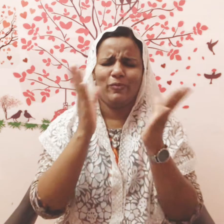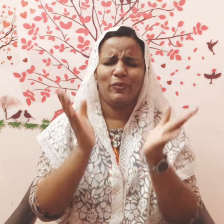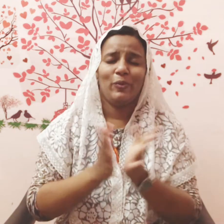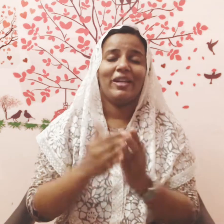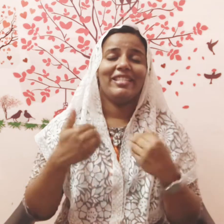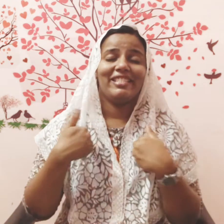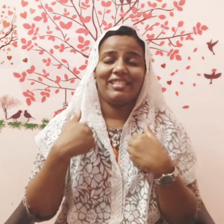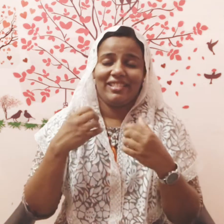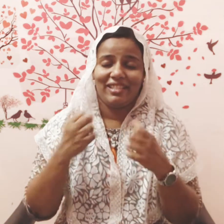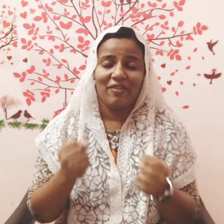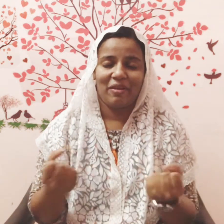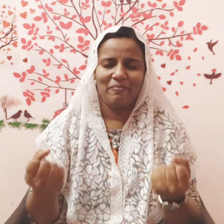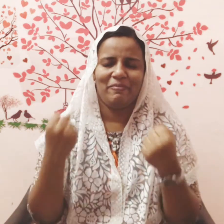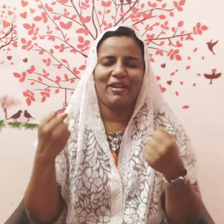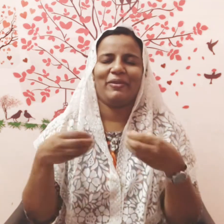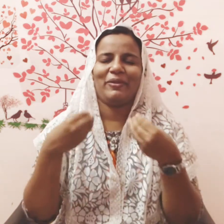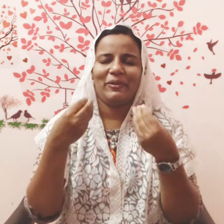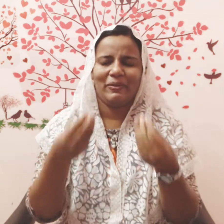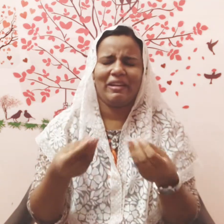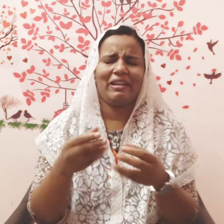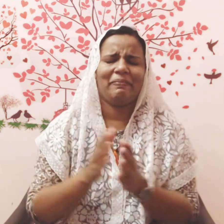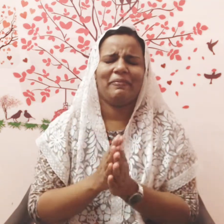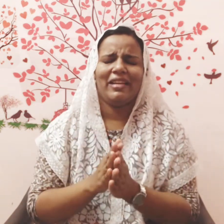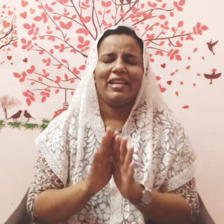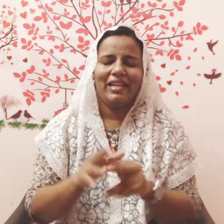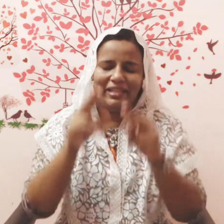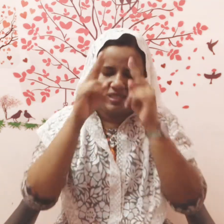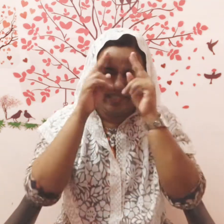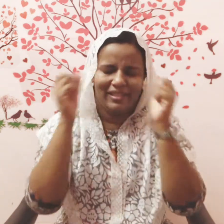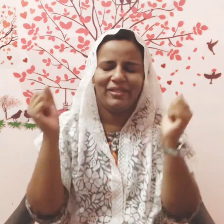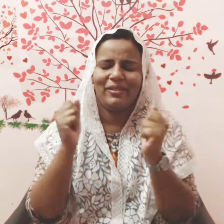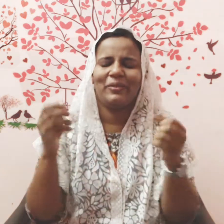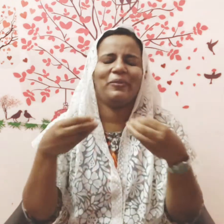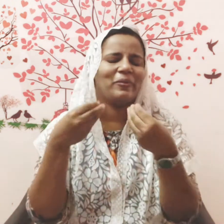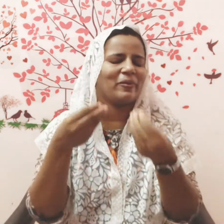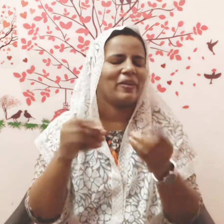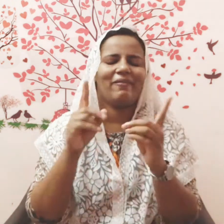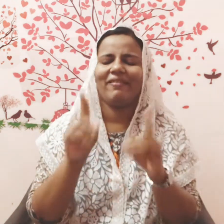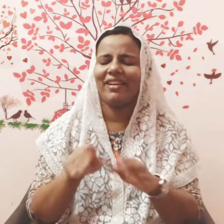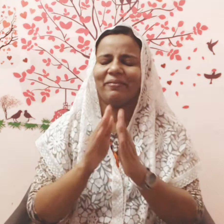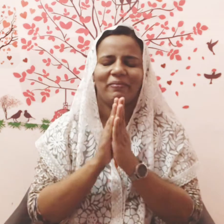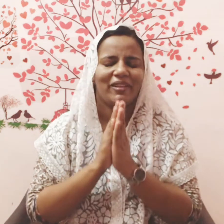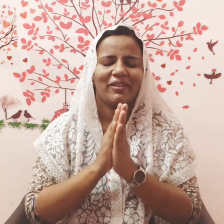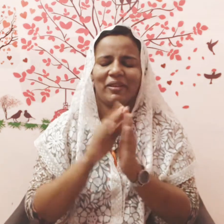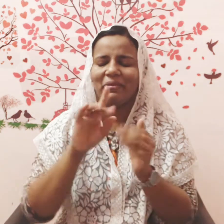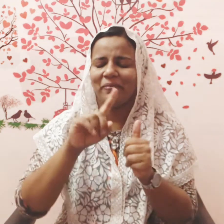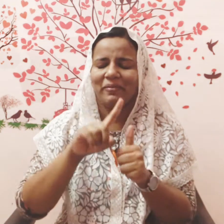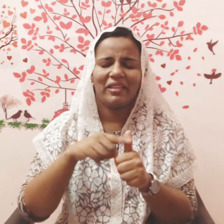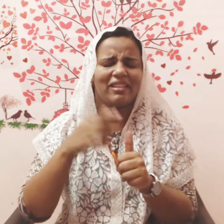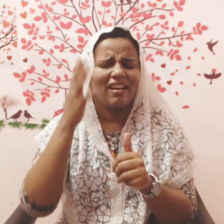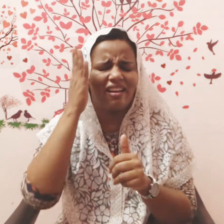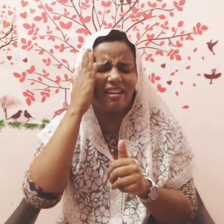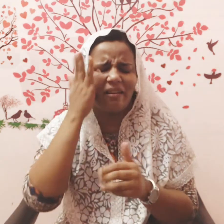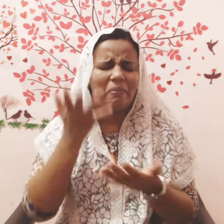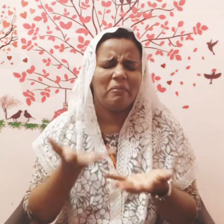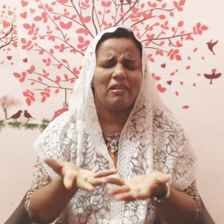പൂർണ്ണ സൗഖ്യമുണ്ടാകട്ടെ, പൂർണ്ണ ആരോഗ്യം മടങ്ങി വരട്ടെ. ആമേൻ. സ്വസ്ഥമായിരിക്കാൻ കർത്താവ് സഹായിക്കുന്നതിനായി സ്തോത്രം. പ്രത്യേകിച്ച് കർത്താവെ,